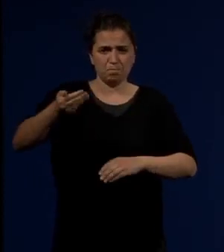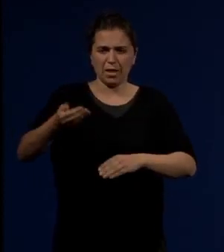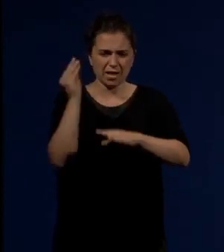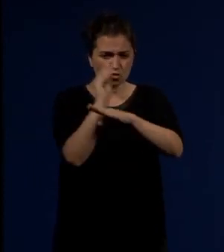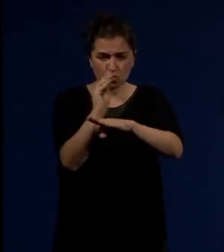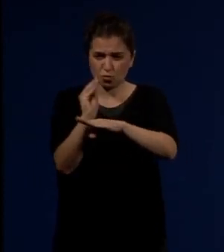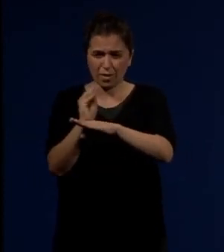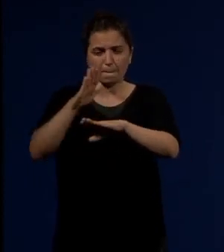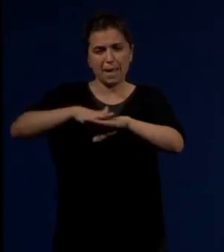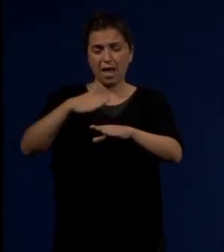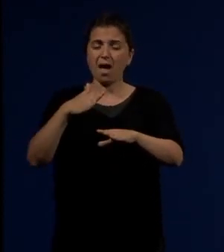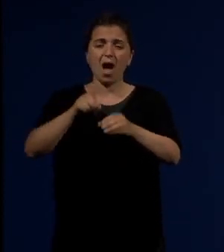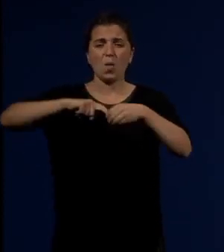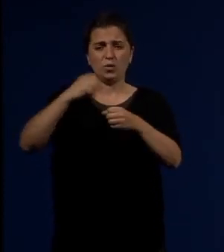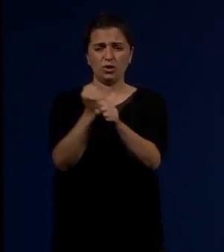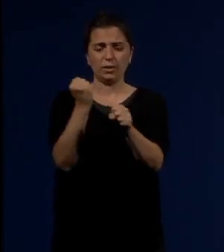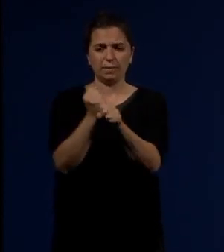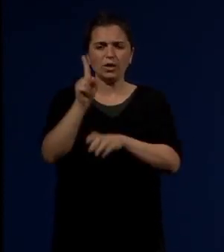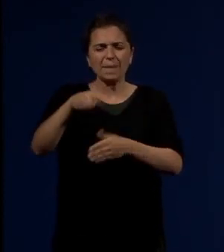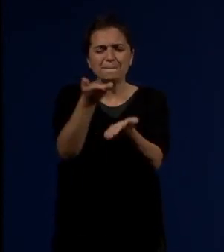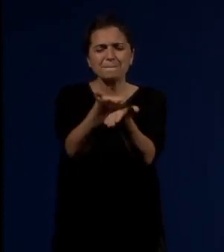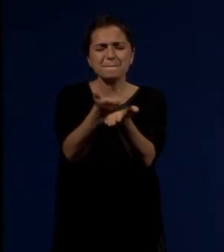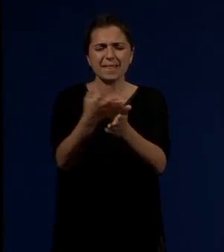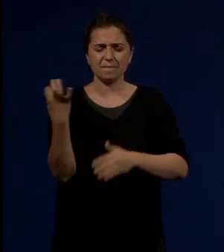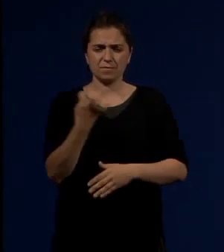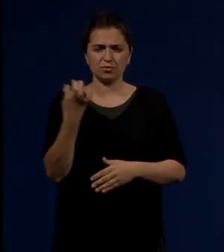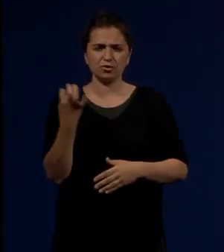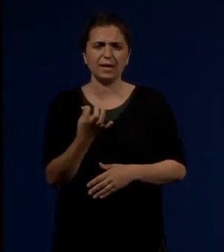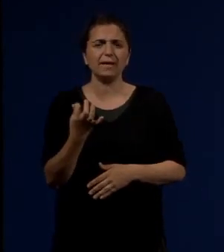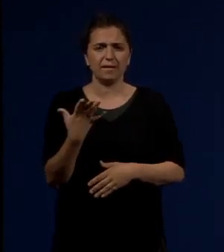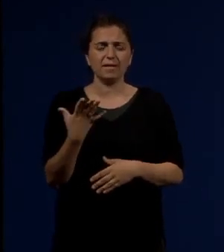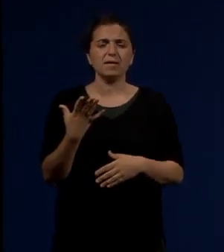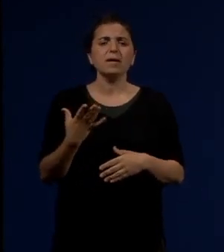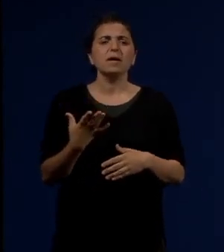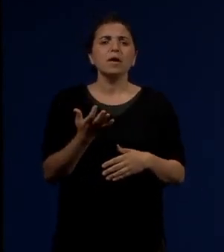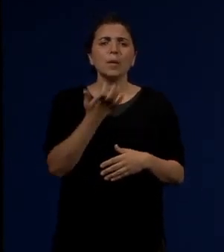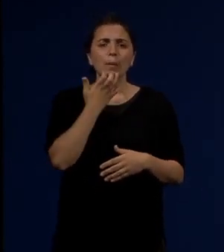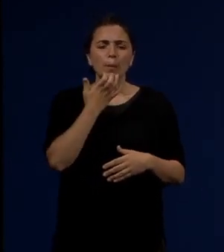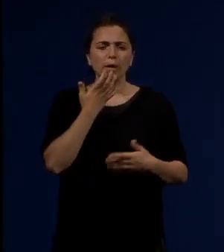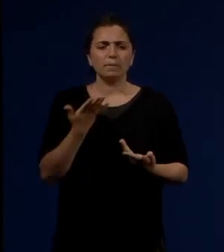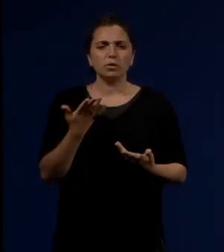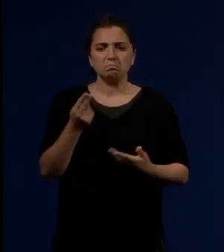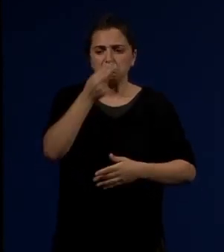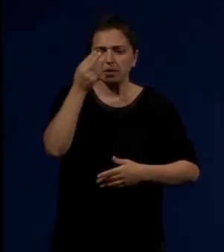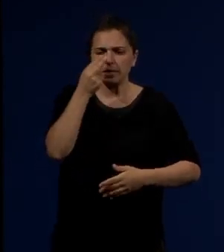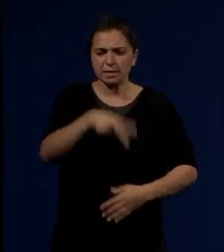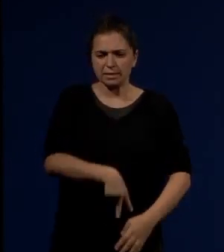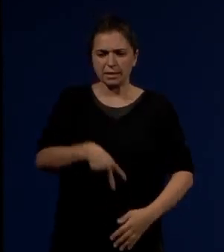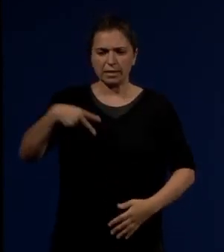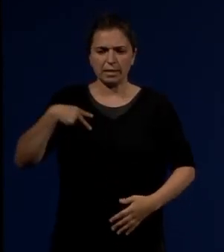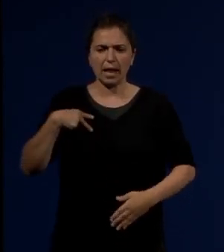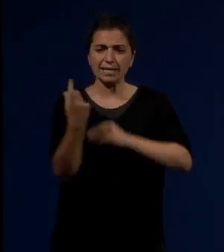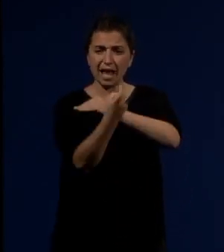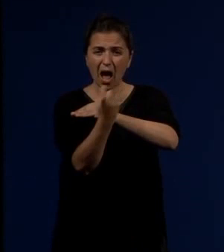subvencións. Reclamamos tamén nesta clave a defensa das transferencias en materia de portos de interese xeral para que podamos decidir sobre o porto de San Cibrao,